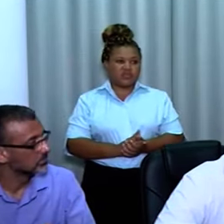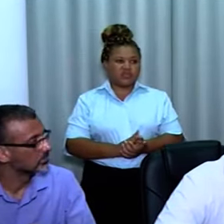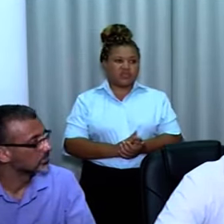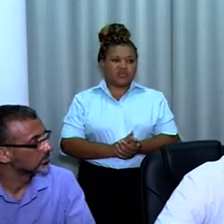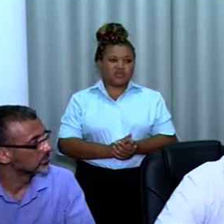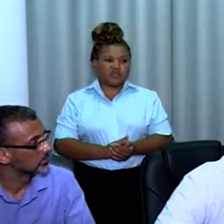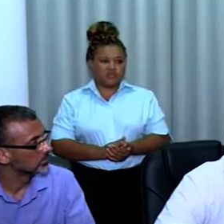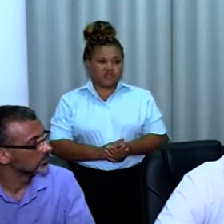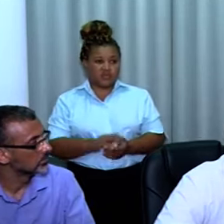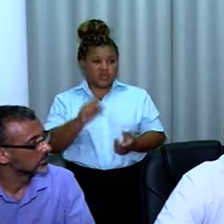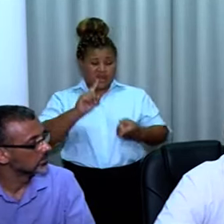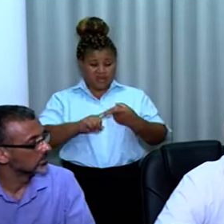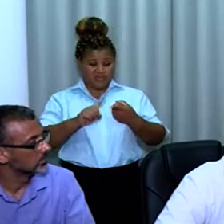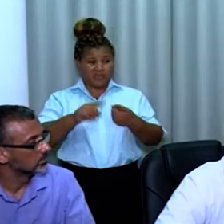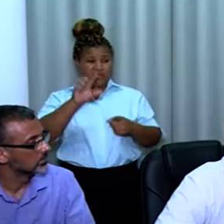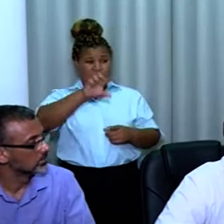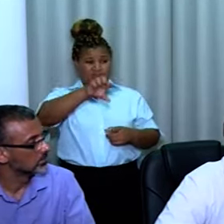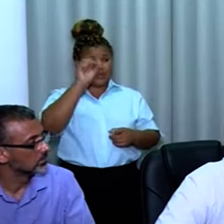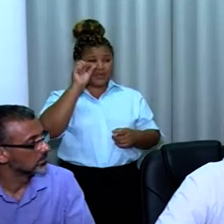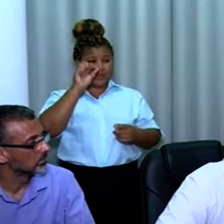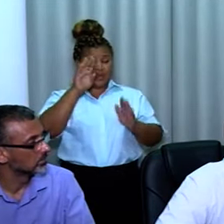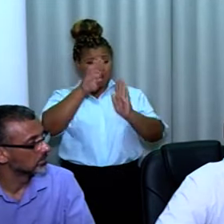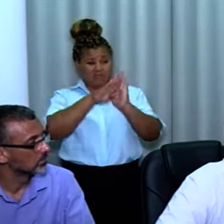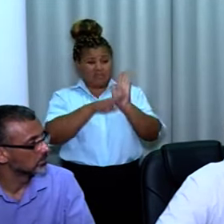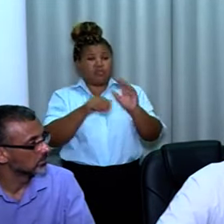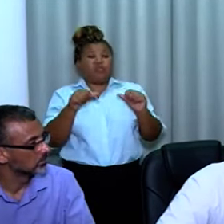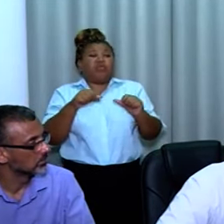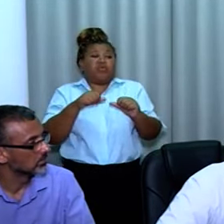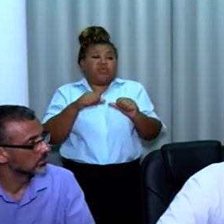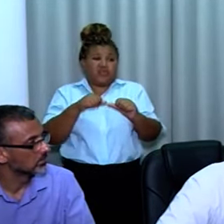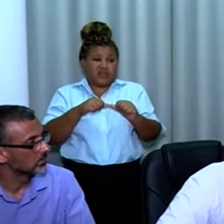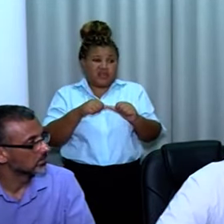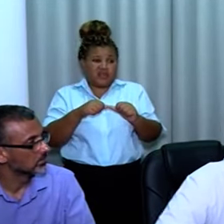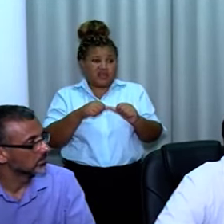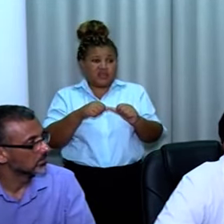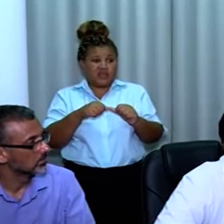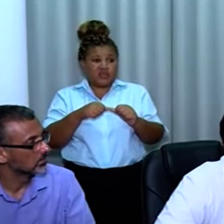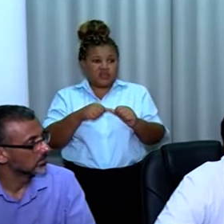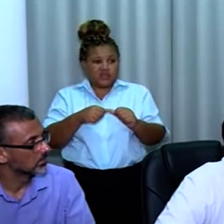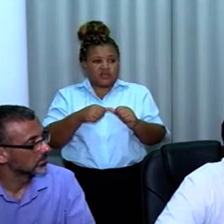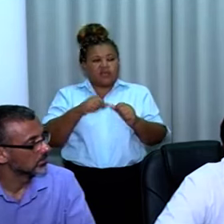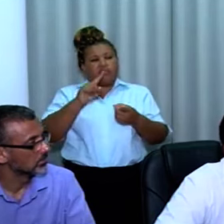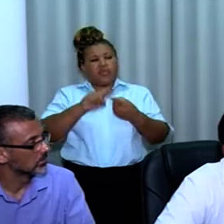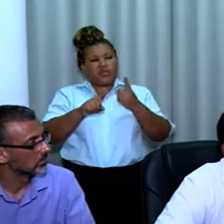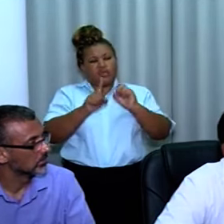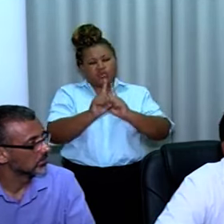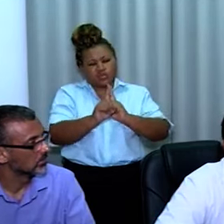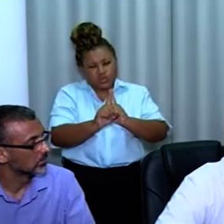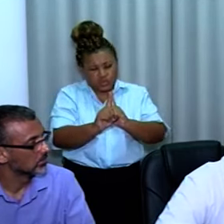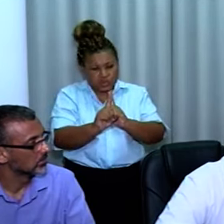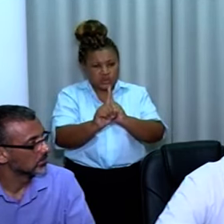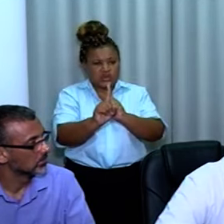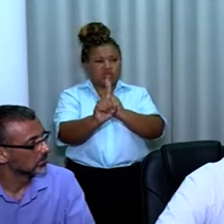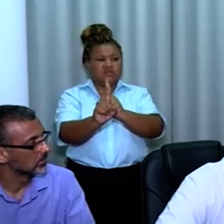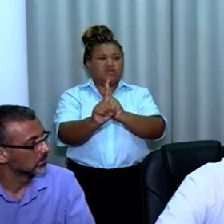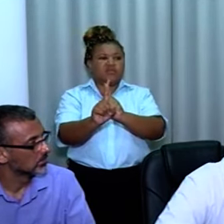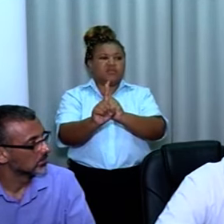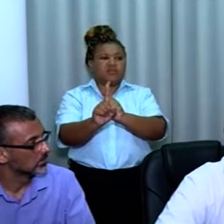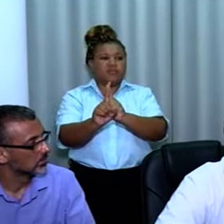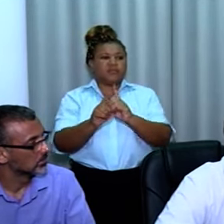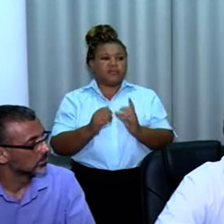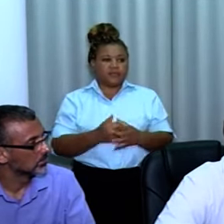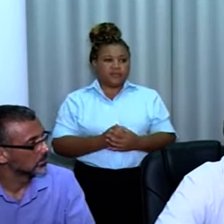avons besoin de servir une bonne méthode et un bon protocole qui est établi. Et tout le temps, l'État, moi, si vous pouvez gagner le temps pour écouter une